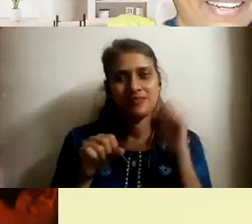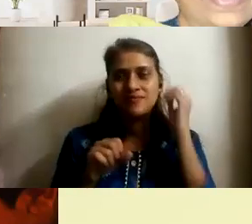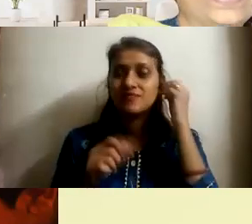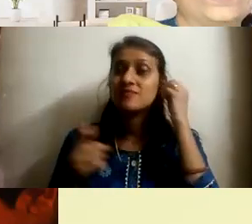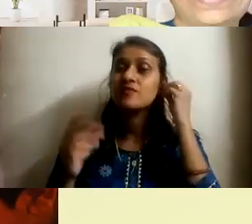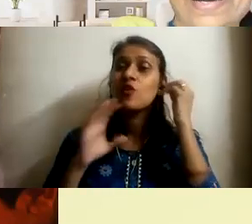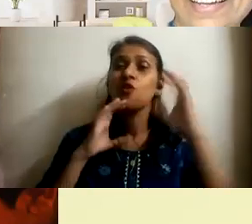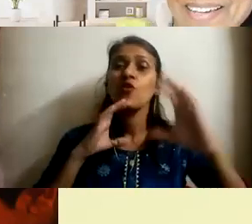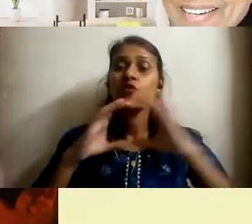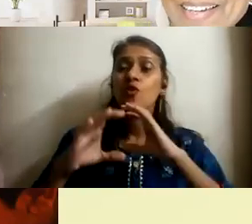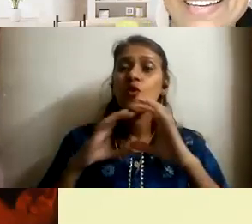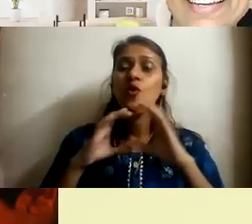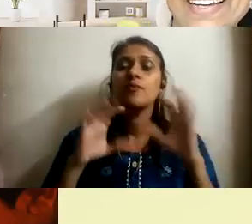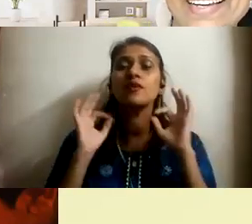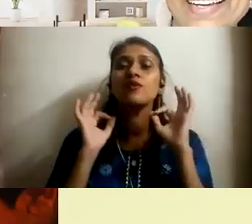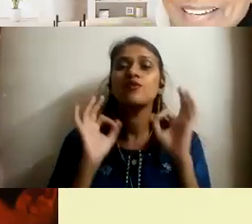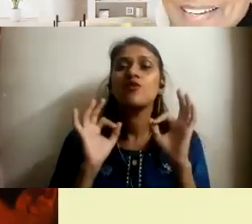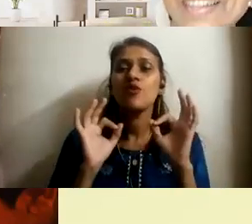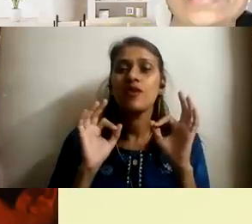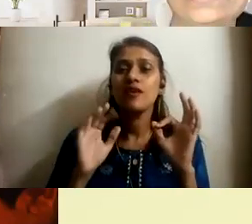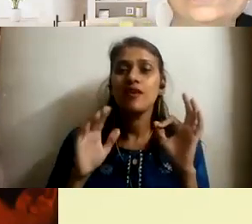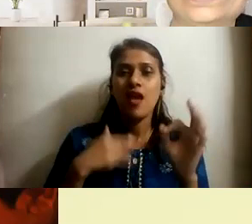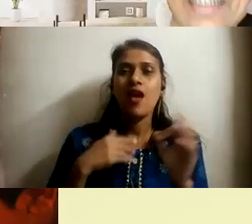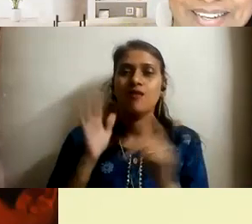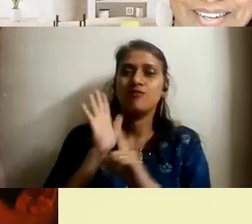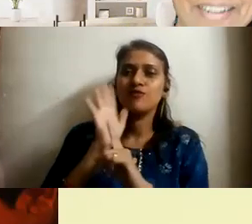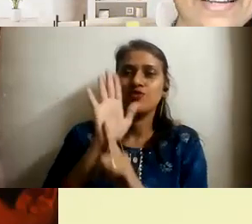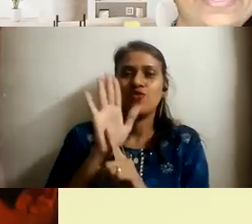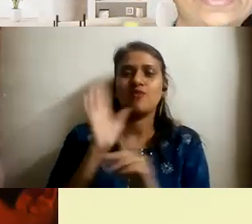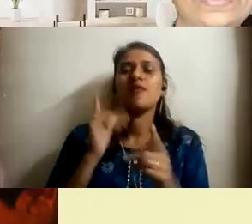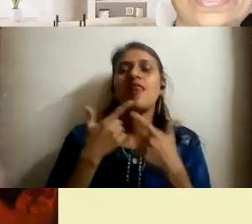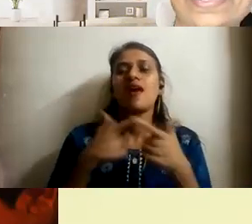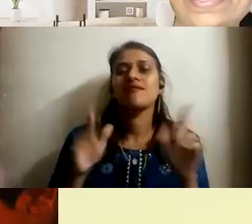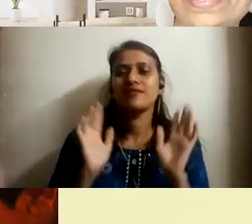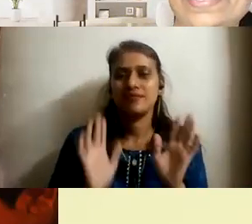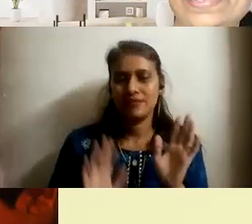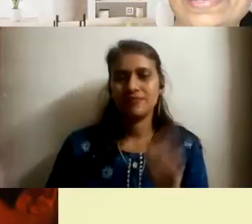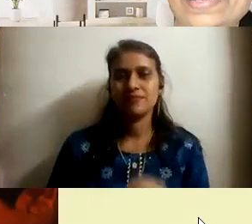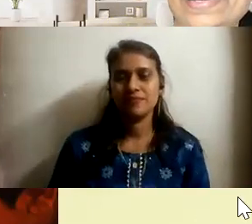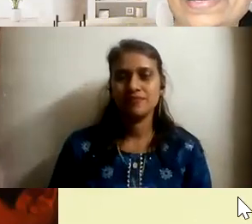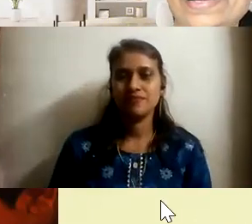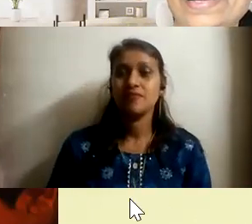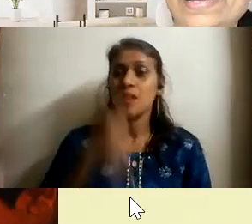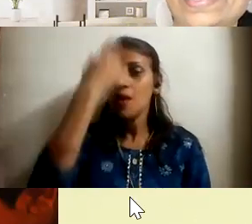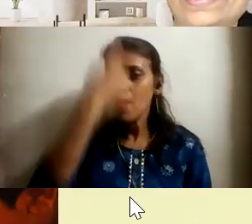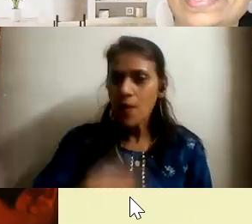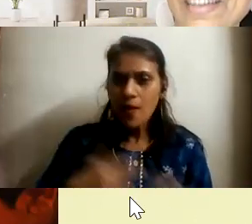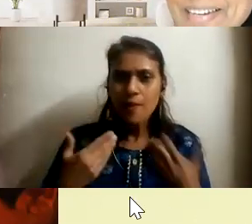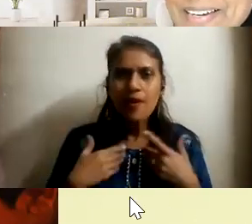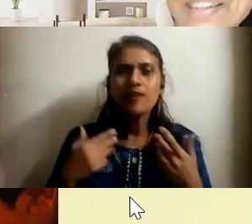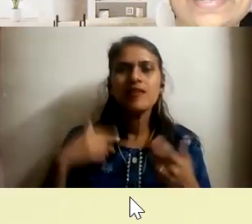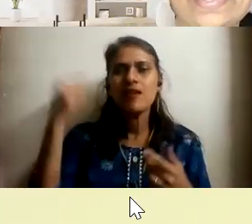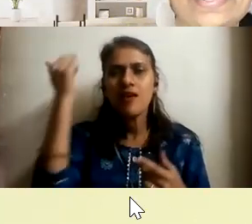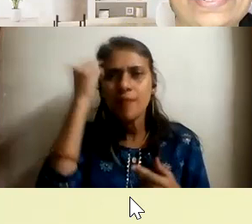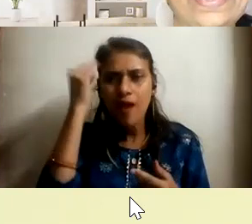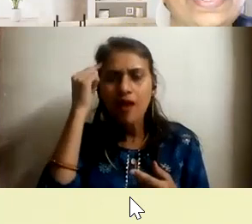संवाद स्थापित वैसी होनी चाहिए ताकि आत्मीयता हो, और भाषा के आधार पर व्यक्ति की मंथन और समझ विकसित होती